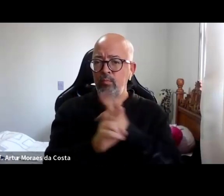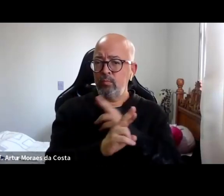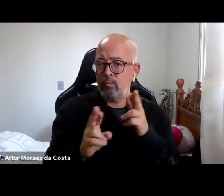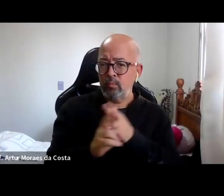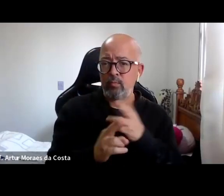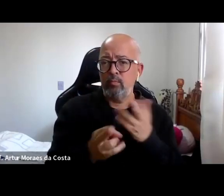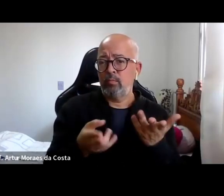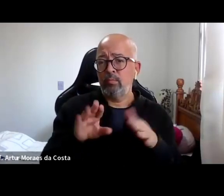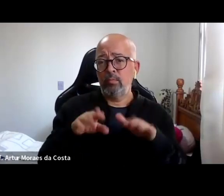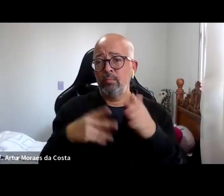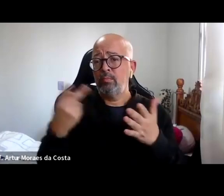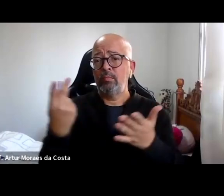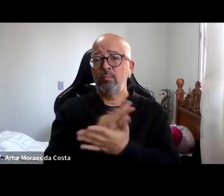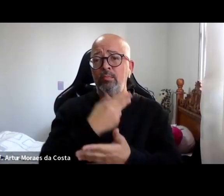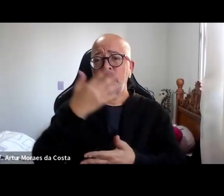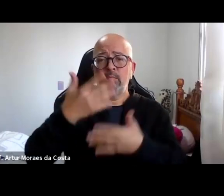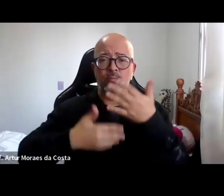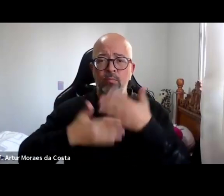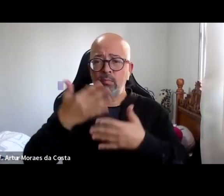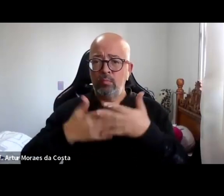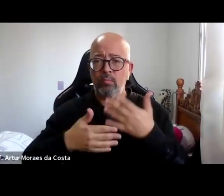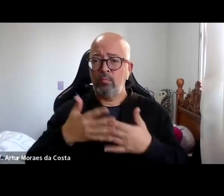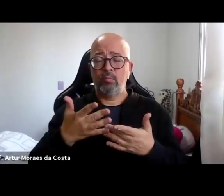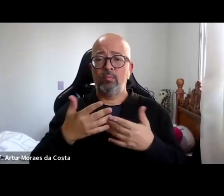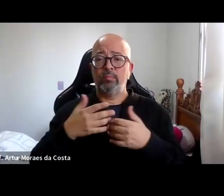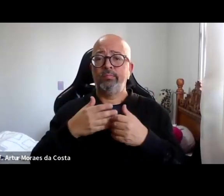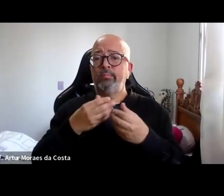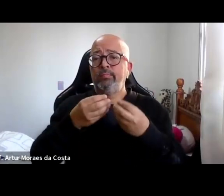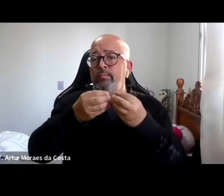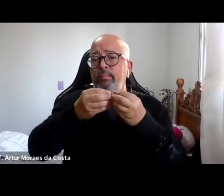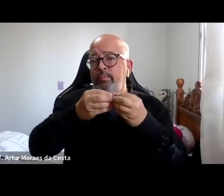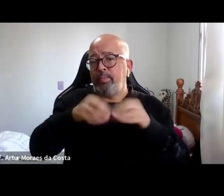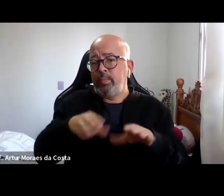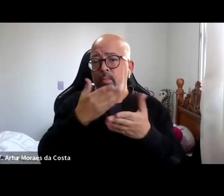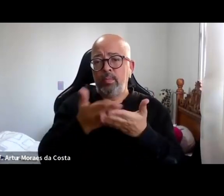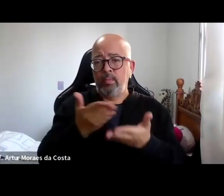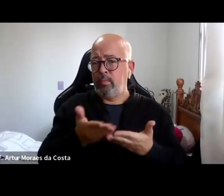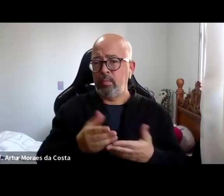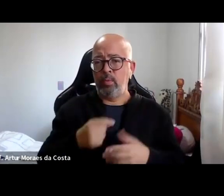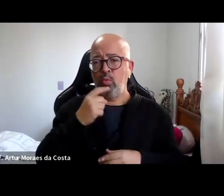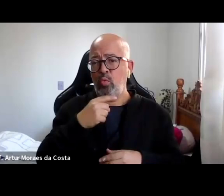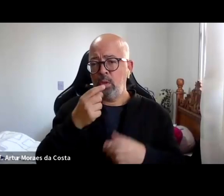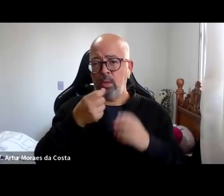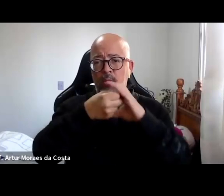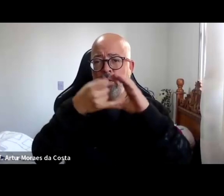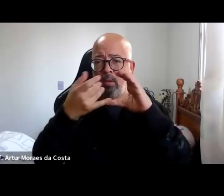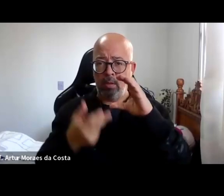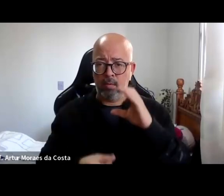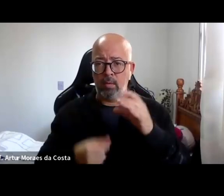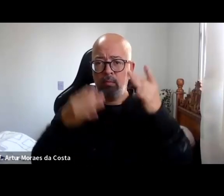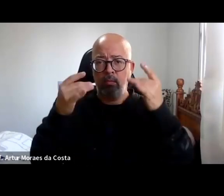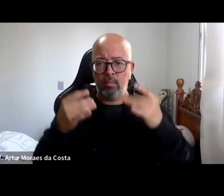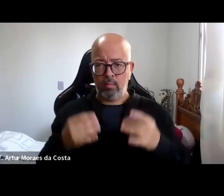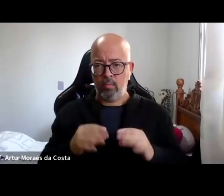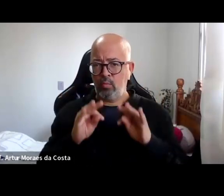acuérdate Enrique Solamente digo yo directamente Acuérdate de la parte no verbal porque puede haber que griten que lloren que se